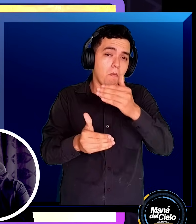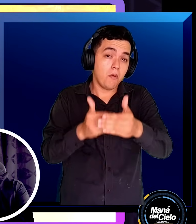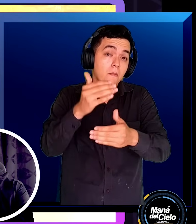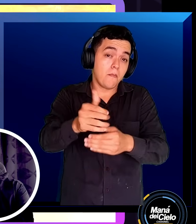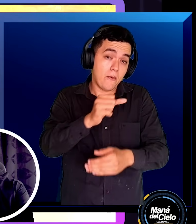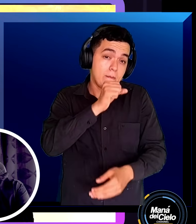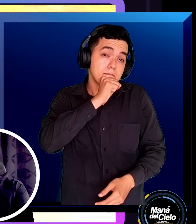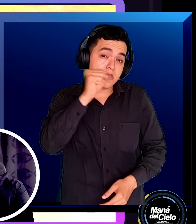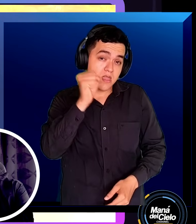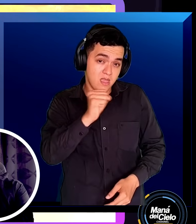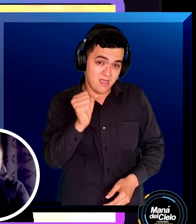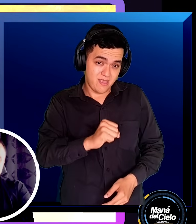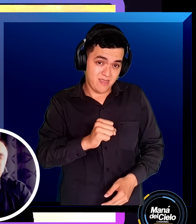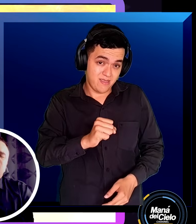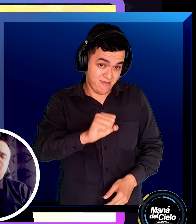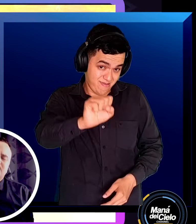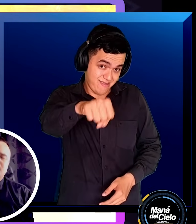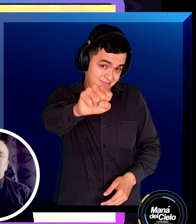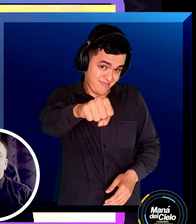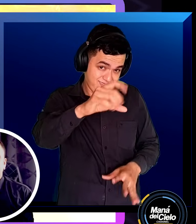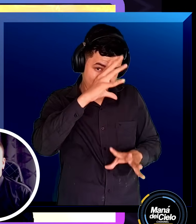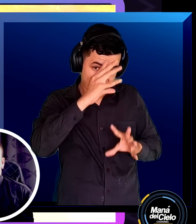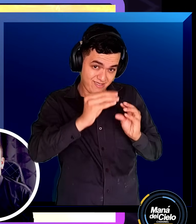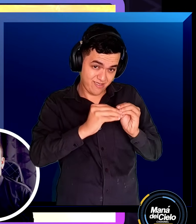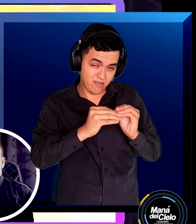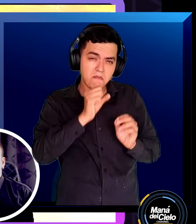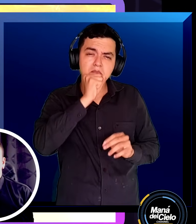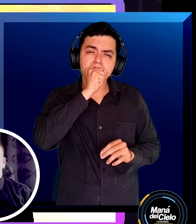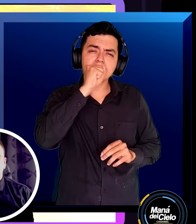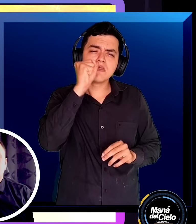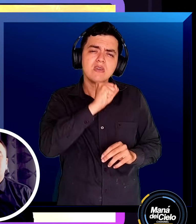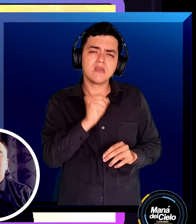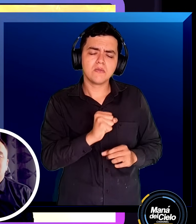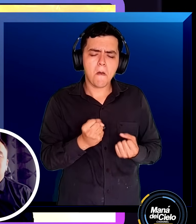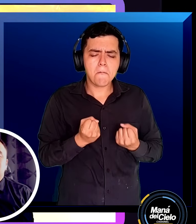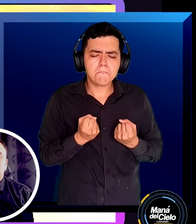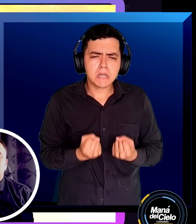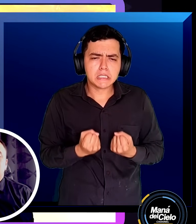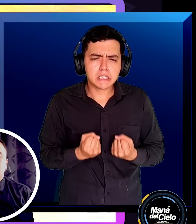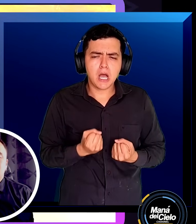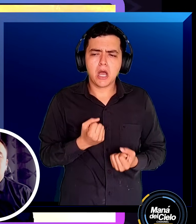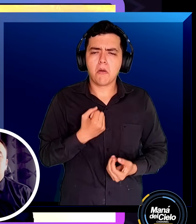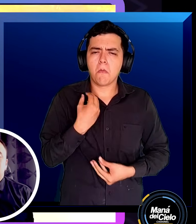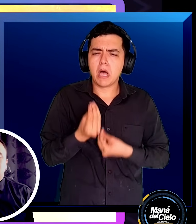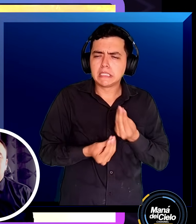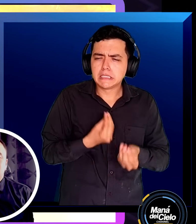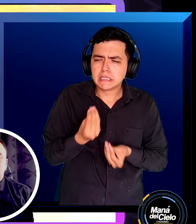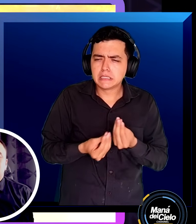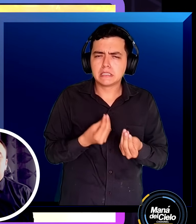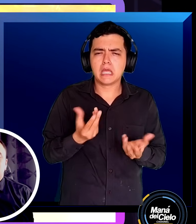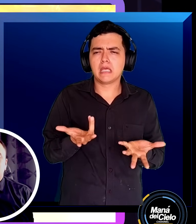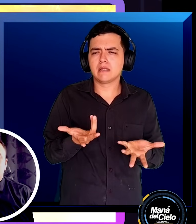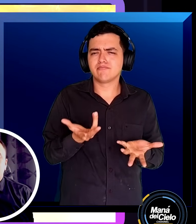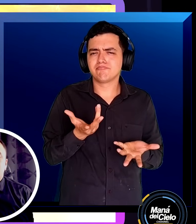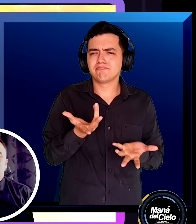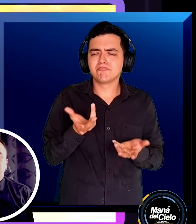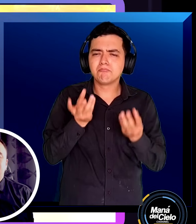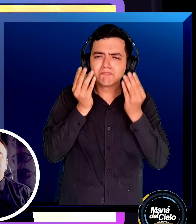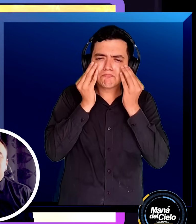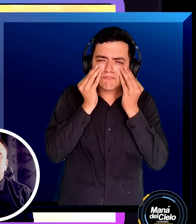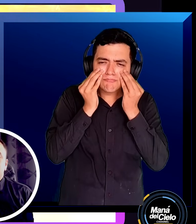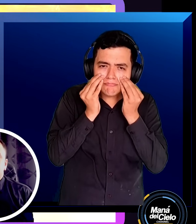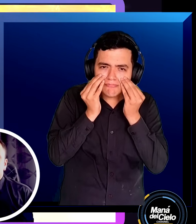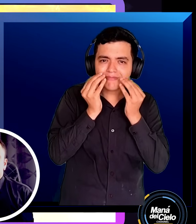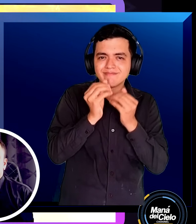Mano Jimmy, Mano Nancy, Mano Nelson, y aún en el 2014, cuando vine a la